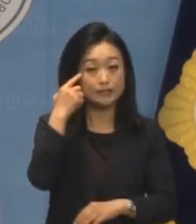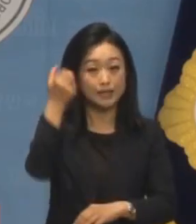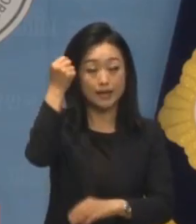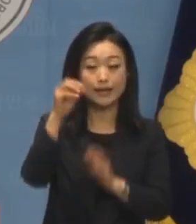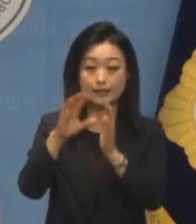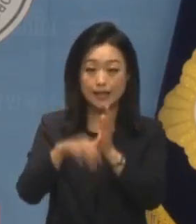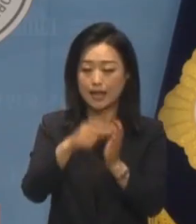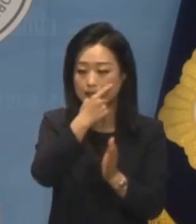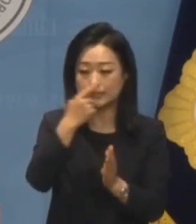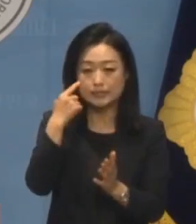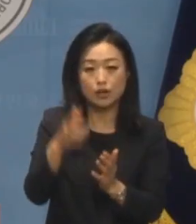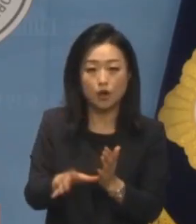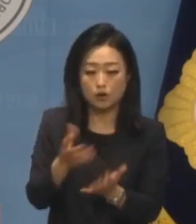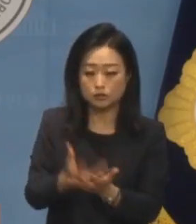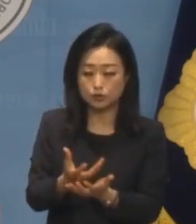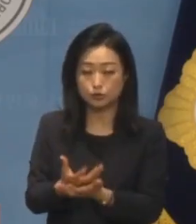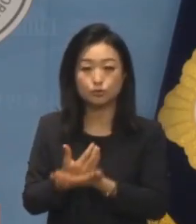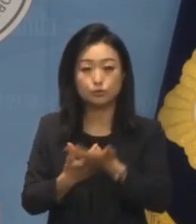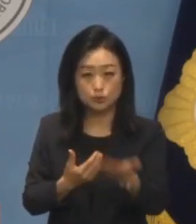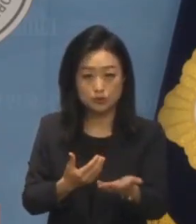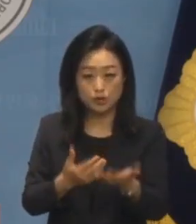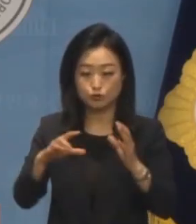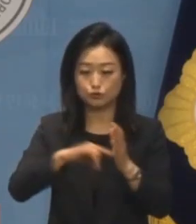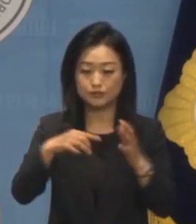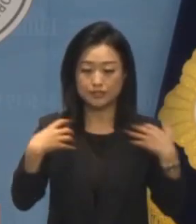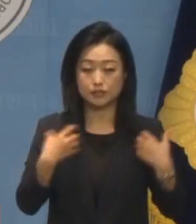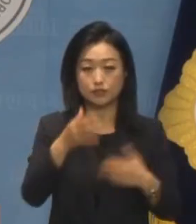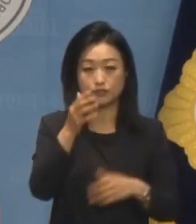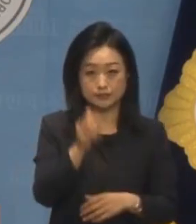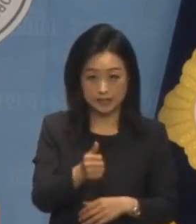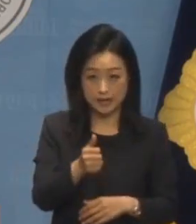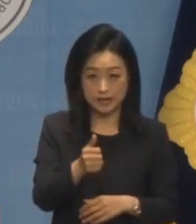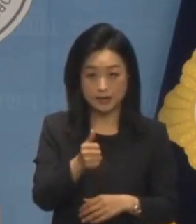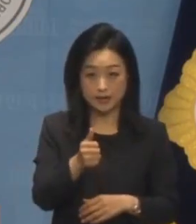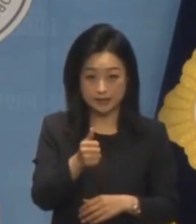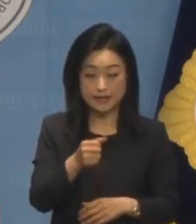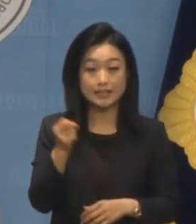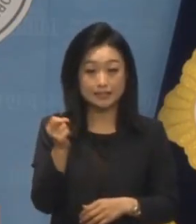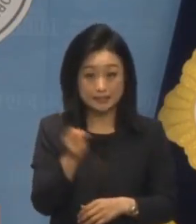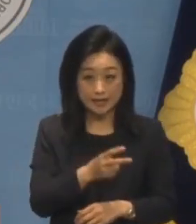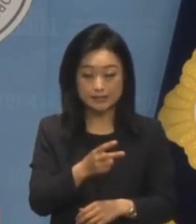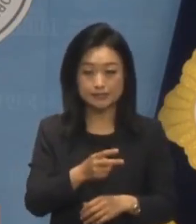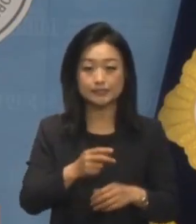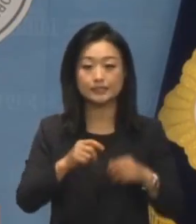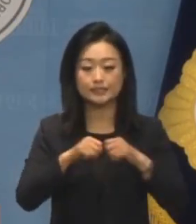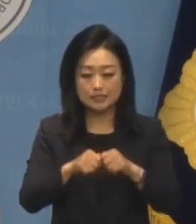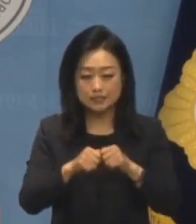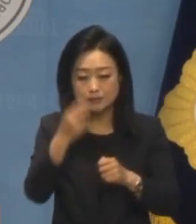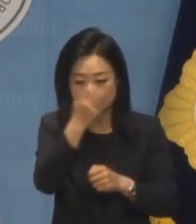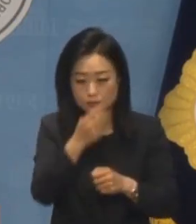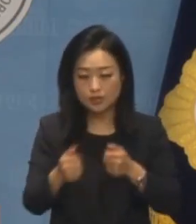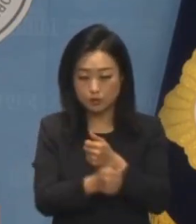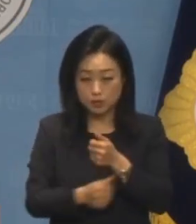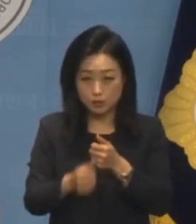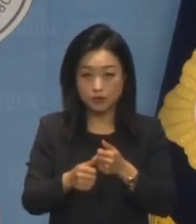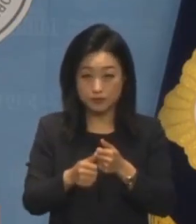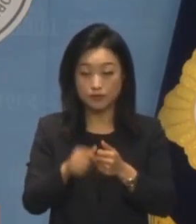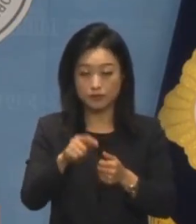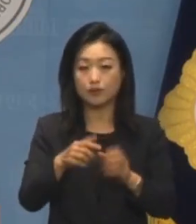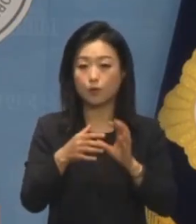증거 서류들을 제출하여 국세청장에 재산정 요청을 할 수 있도록 했습니다.